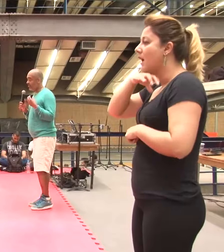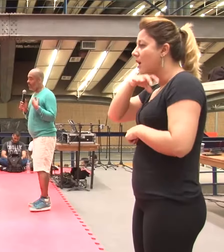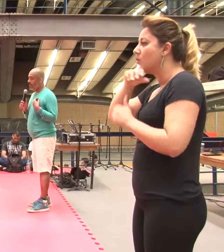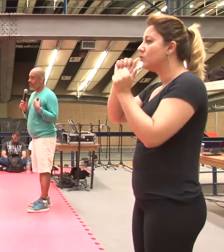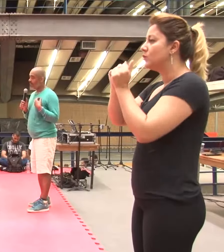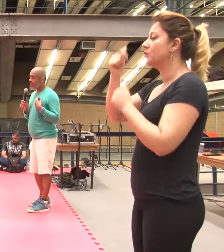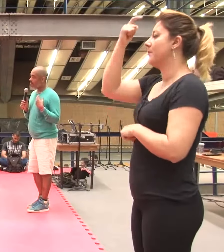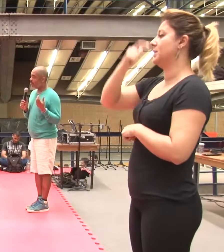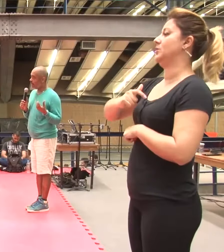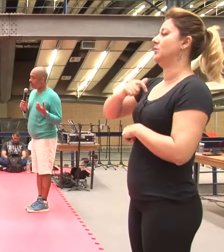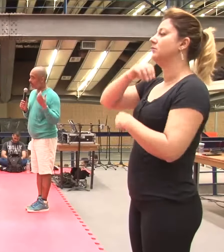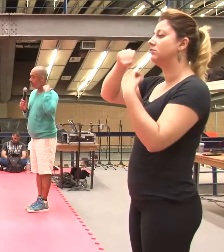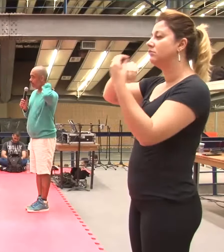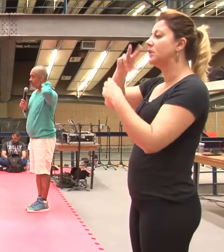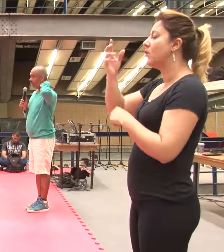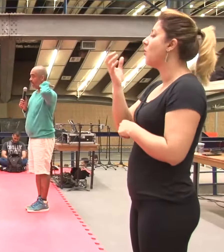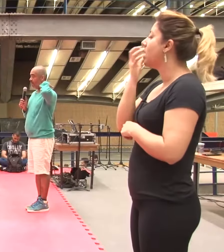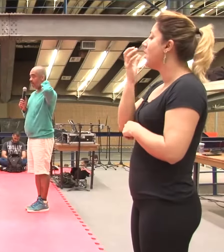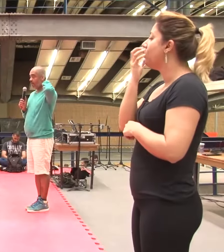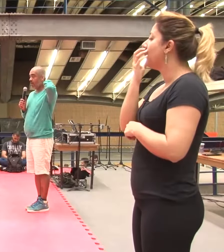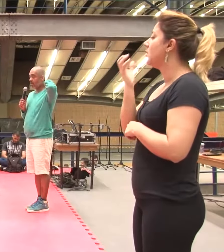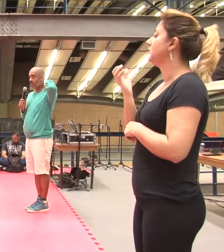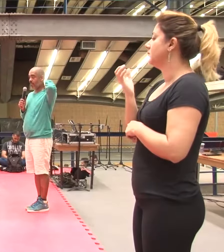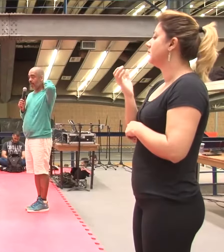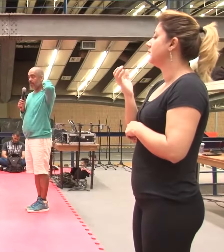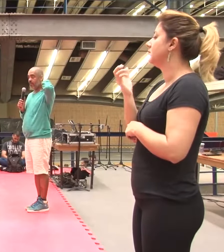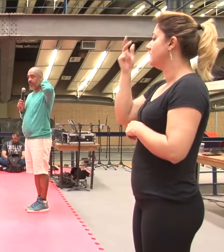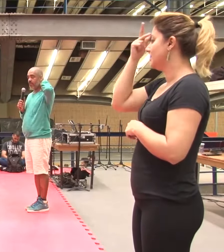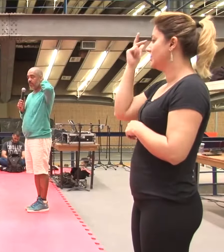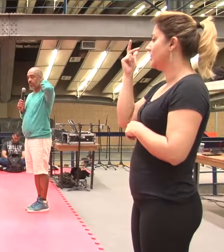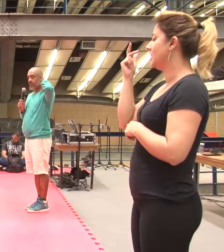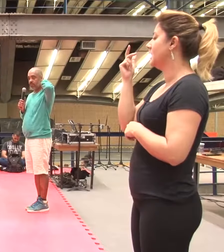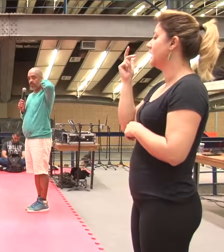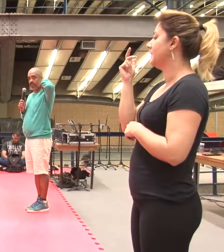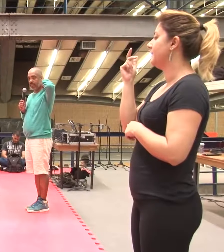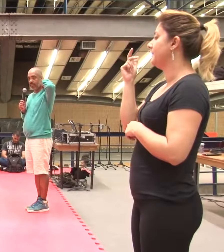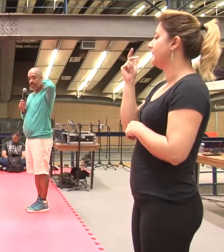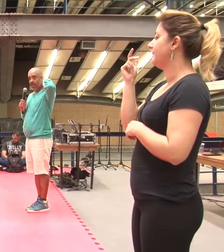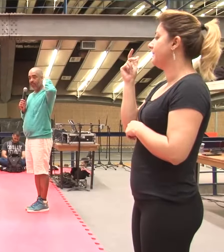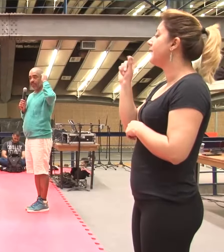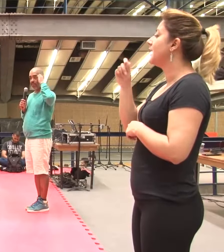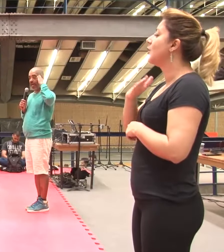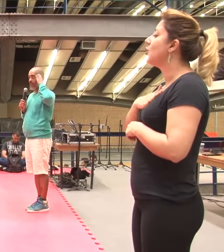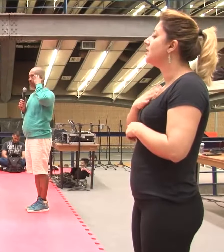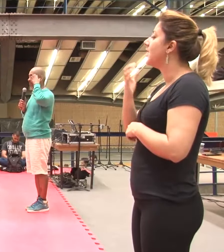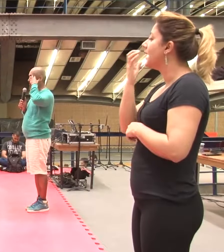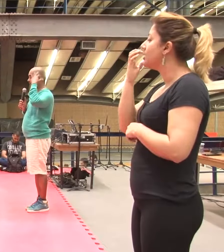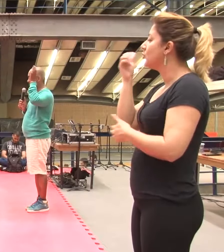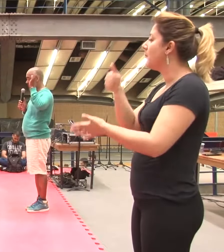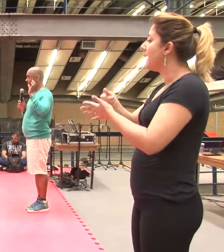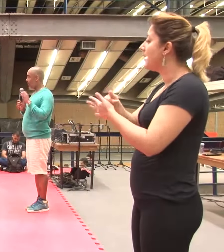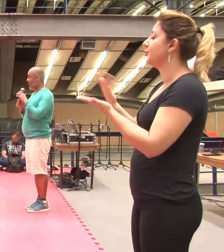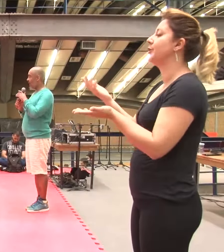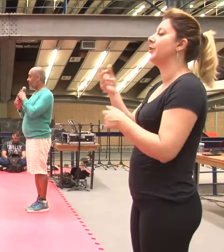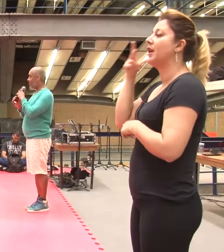A gente é animal, como o cão. Inclusive, agora, quem gosta de dar porrada no cão nos seus cães, ou nos seus gatos, ou nos seus